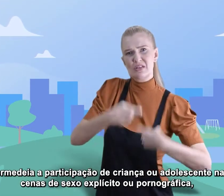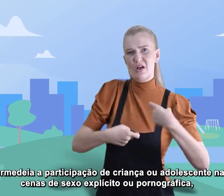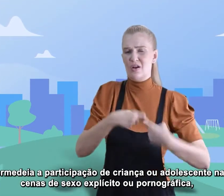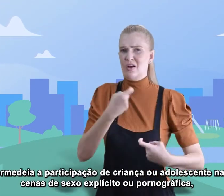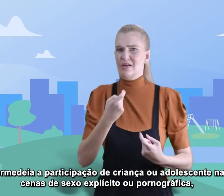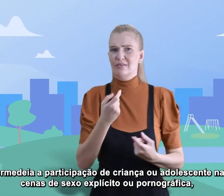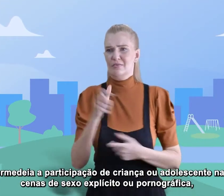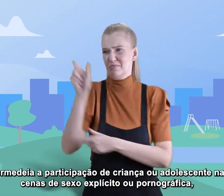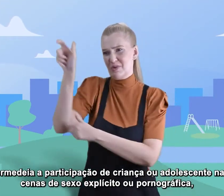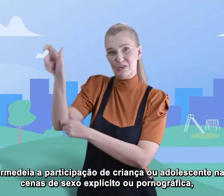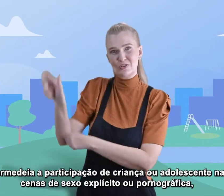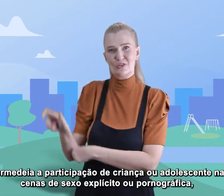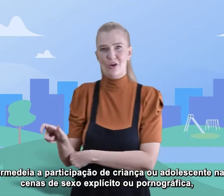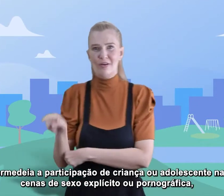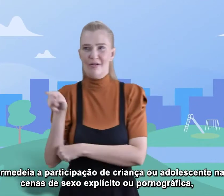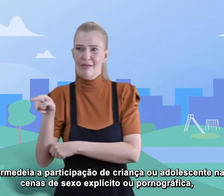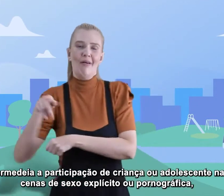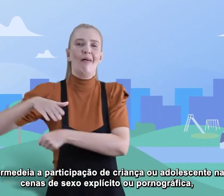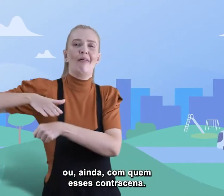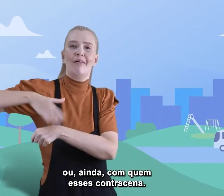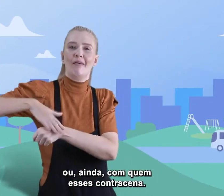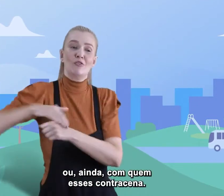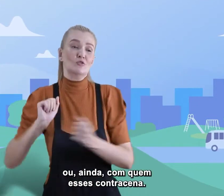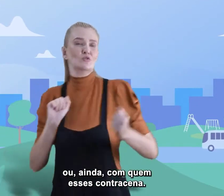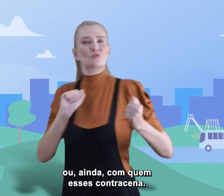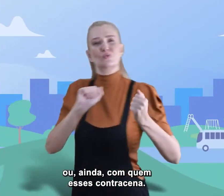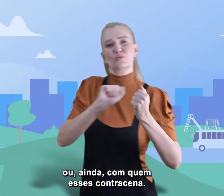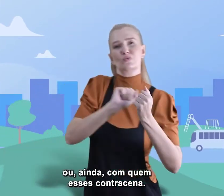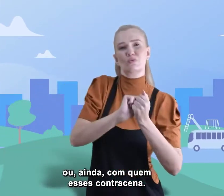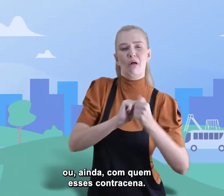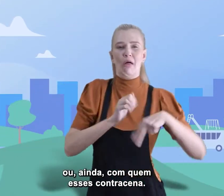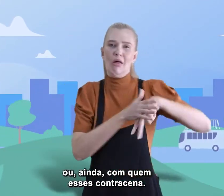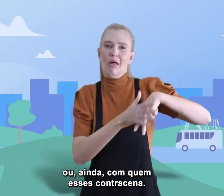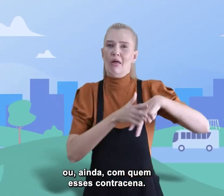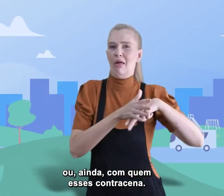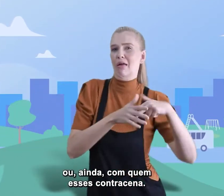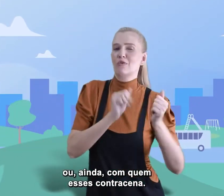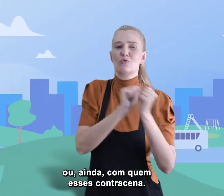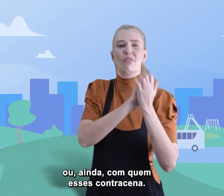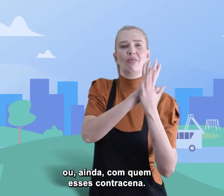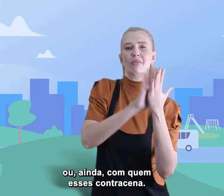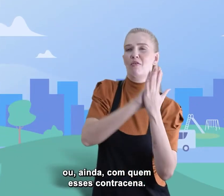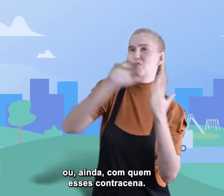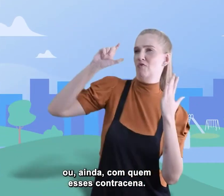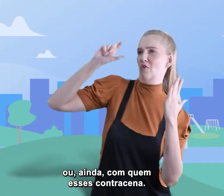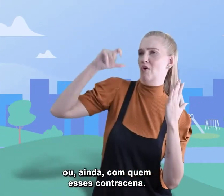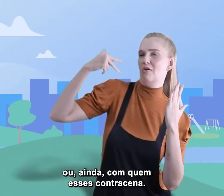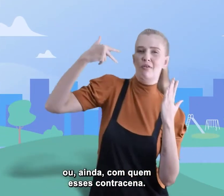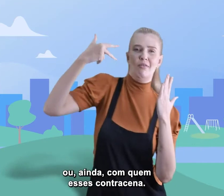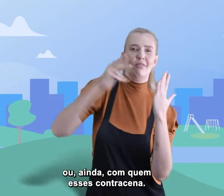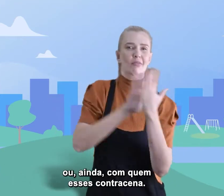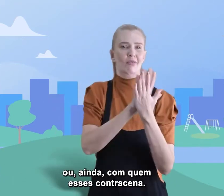sexo explícito ou pornográfica, ou, ainda, quem com quem esses contracena.